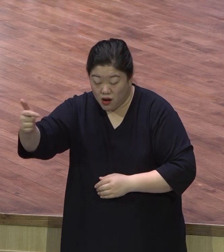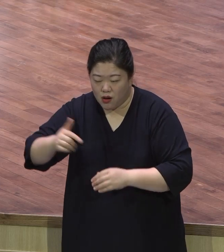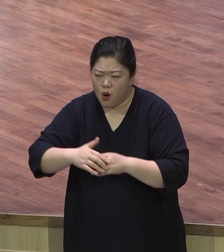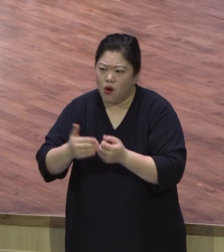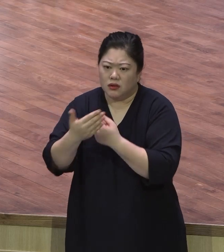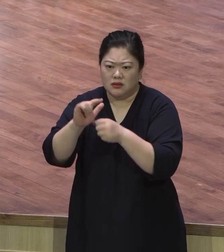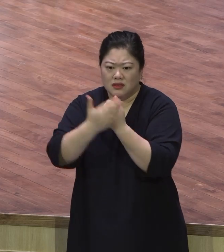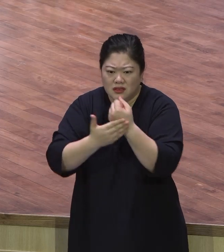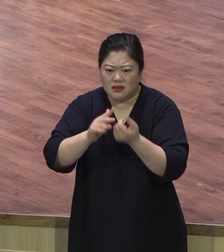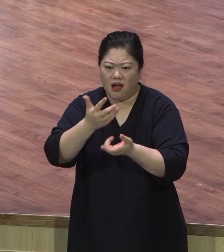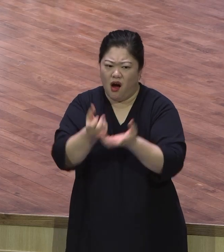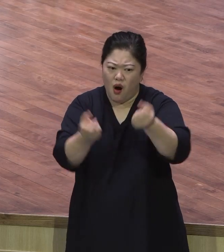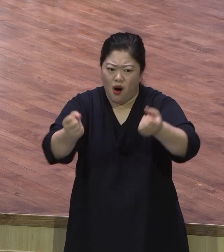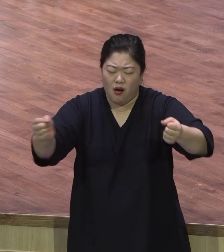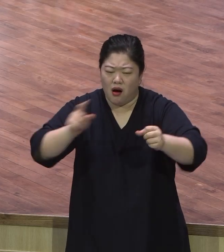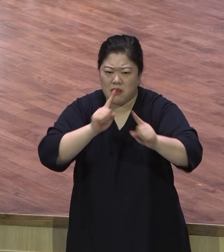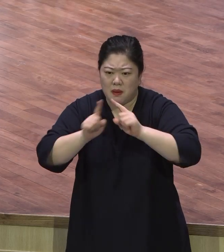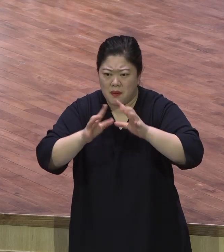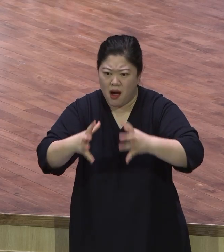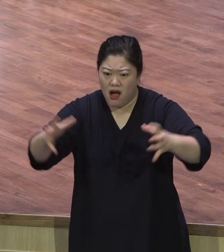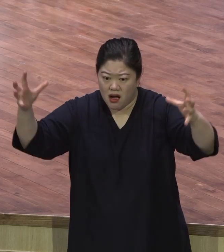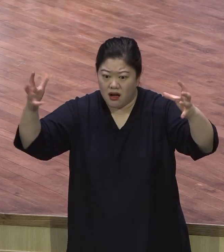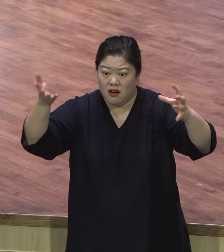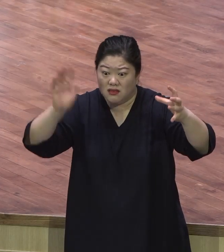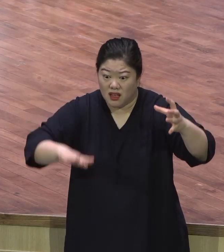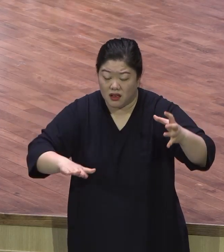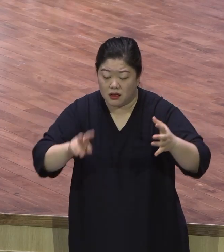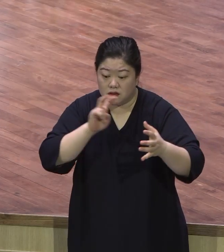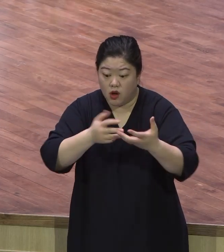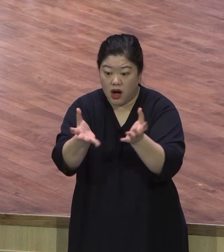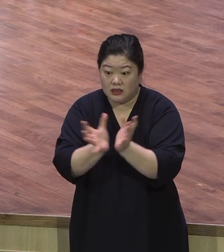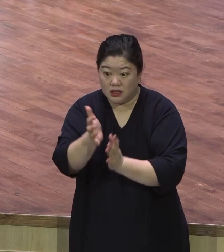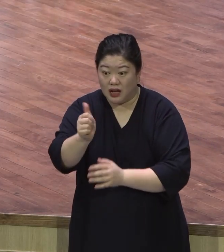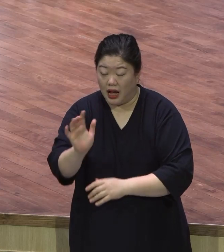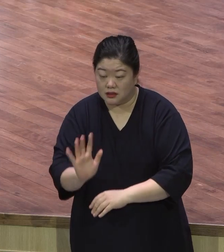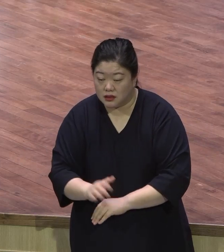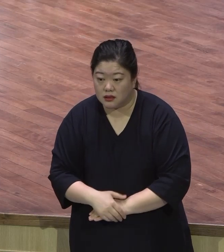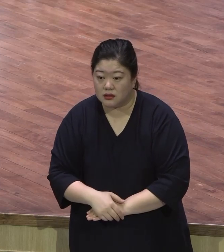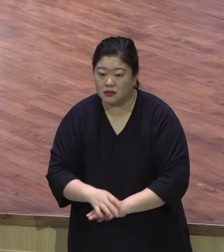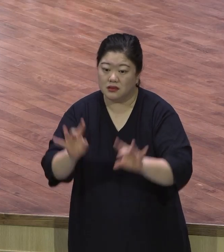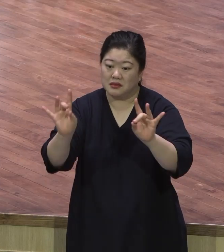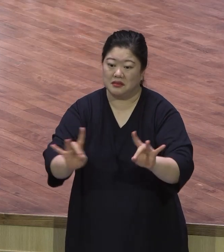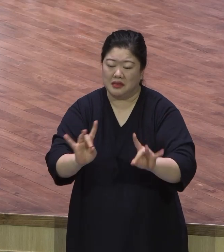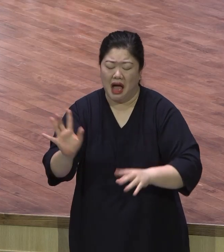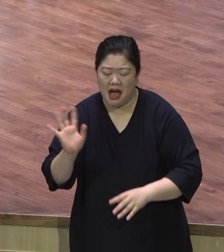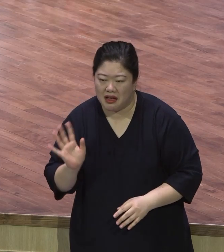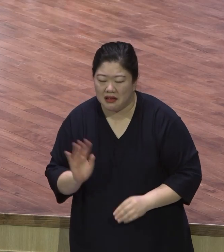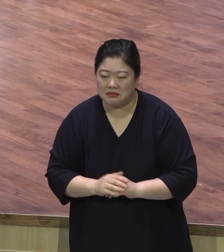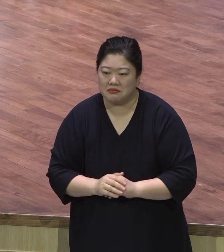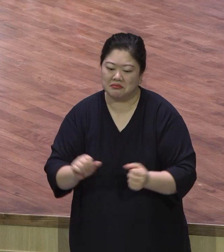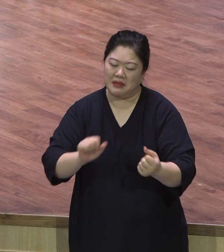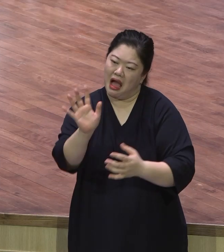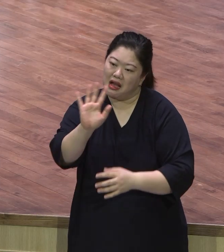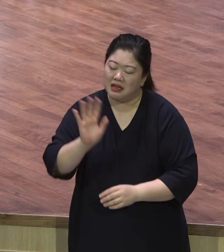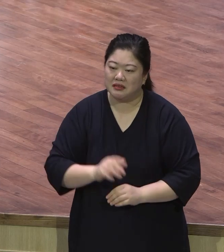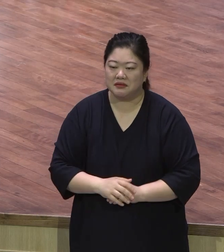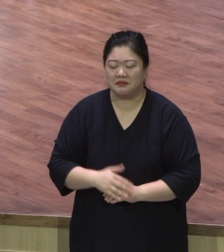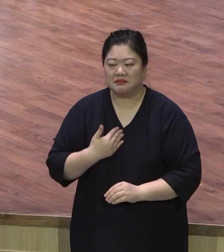그것도 찬양 때 최고 찬양된다 최고 지휘자의 최고 오케스트라의 최고 대원들인데